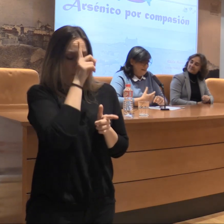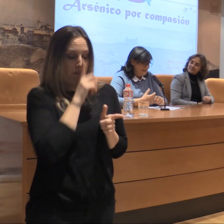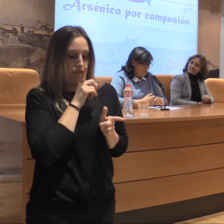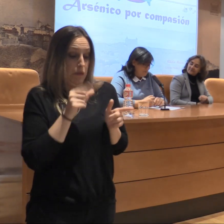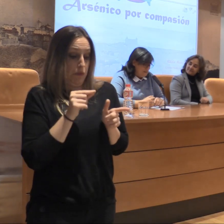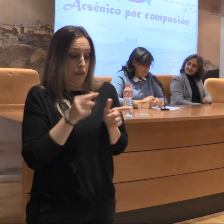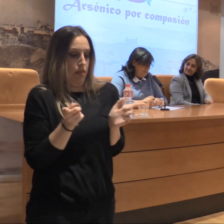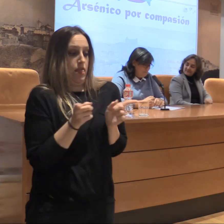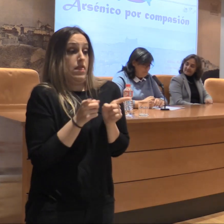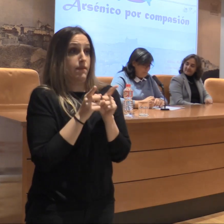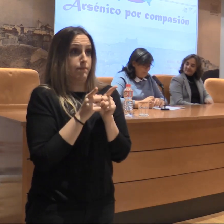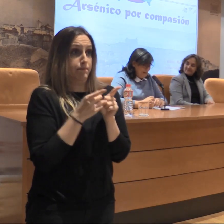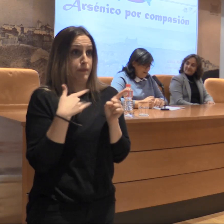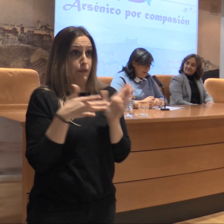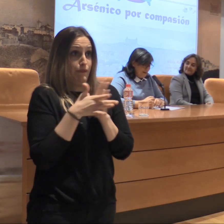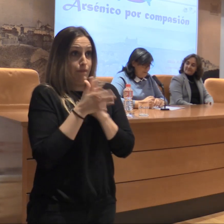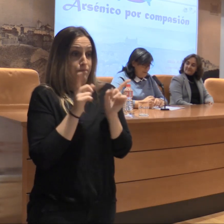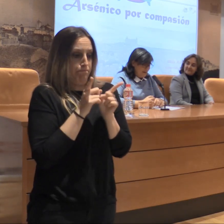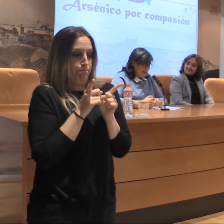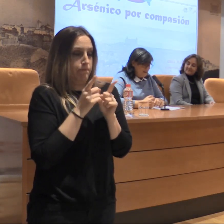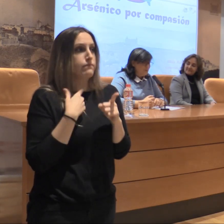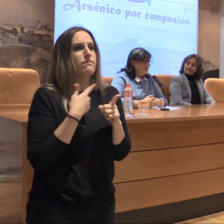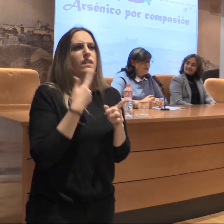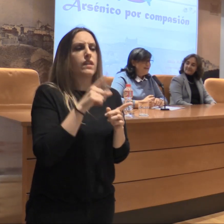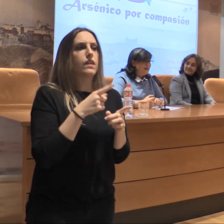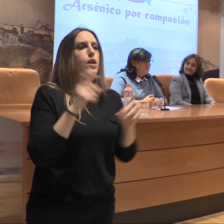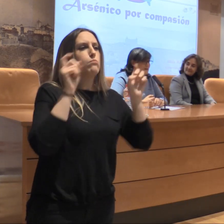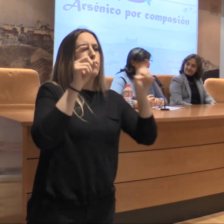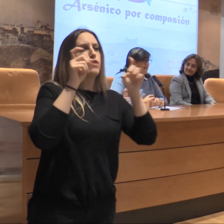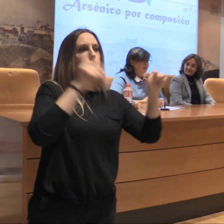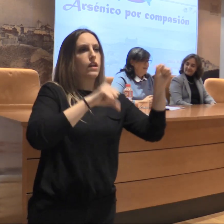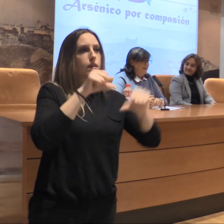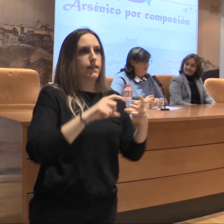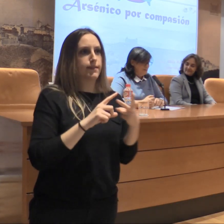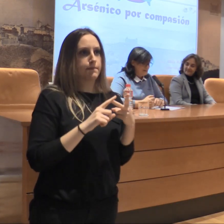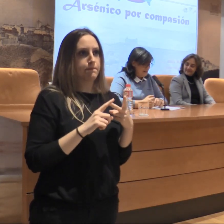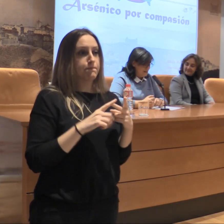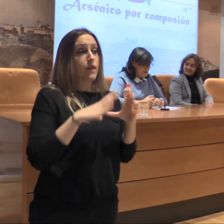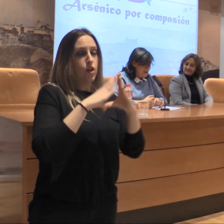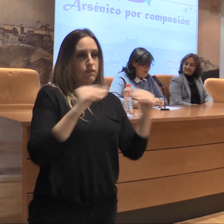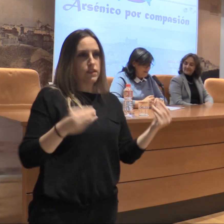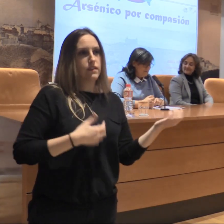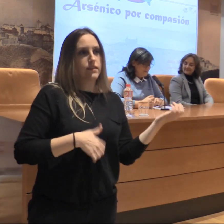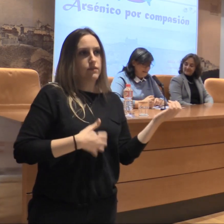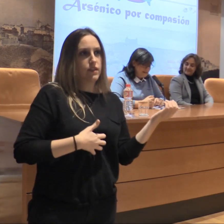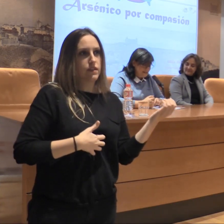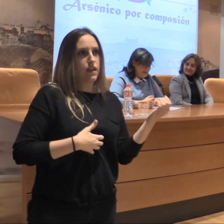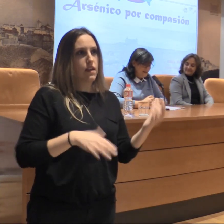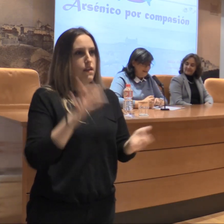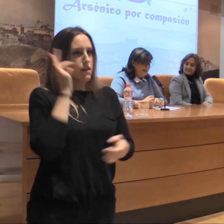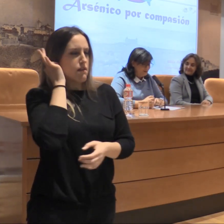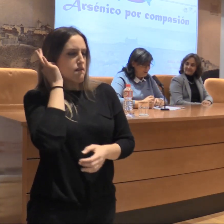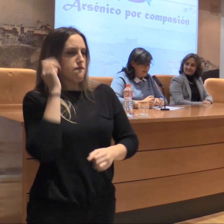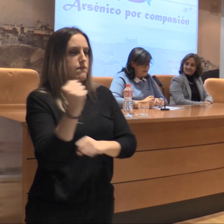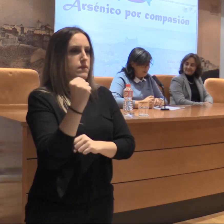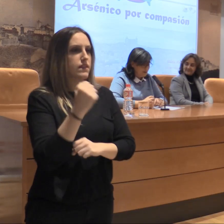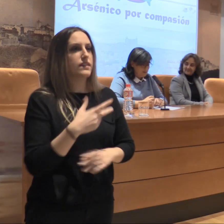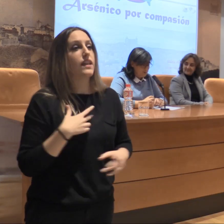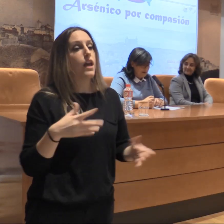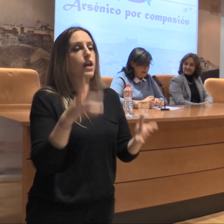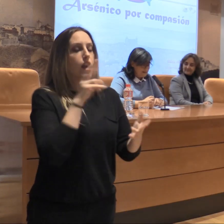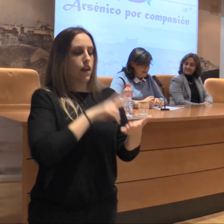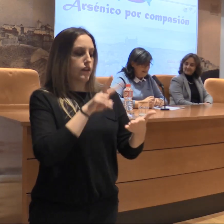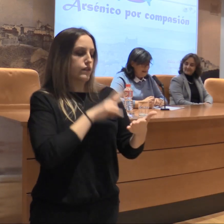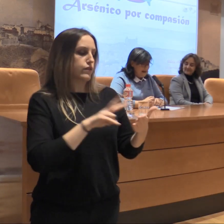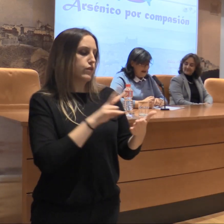para definirse a uno mismo, dice que es profesora de química en la Universidad de Sevilla, feminista, lectora y escritora